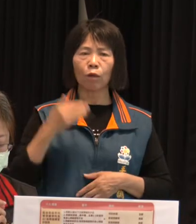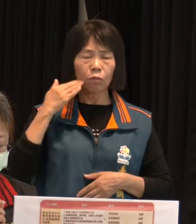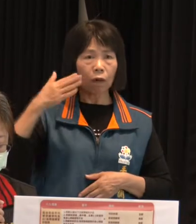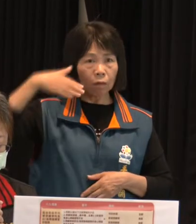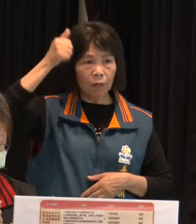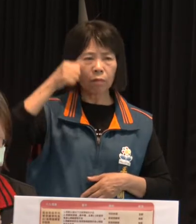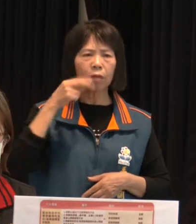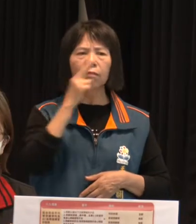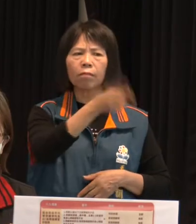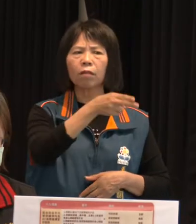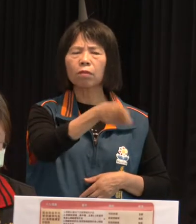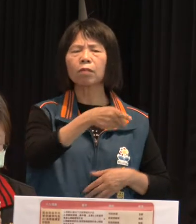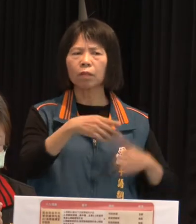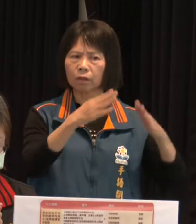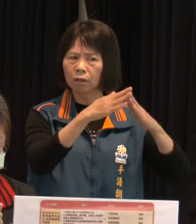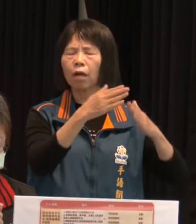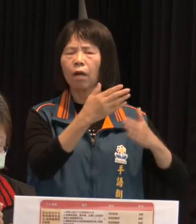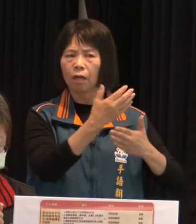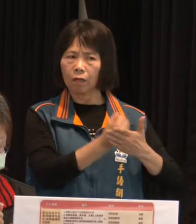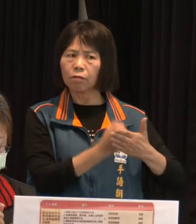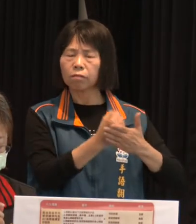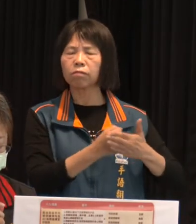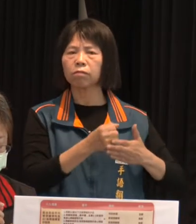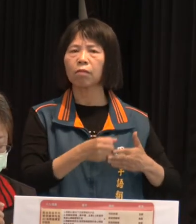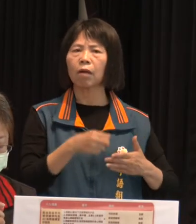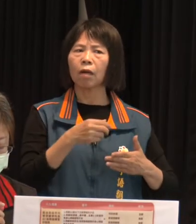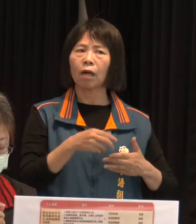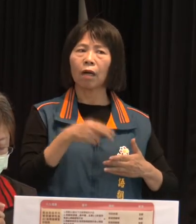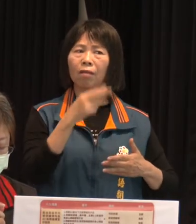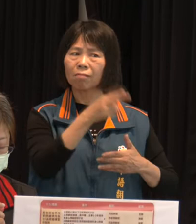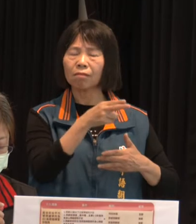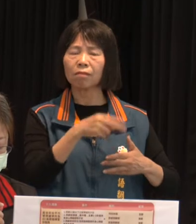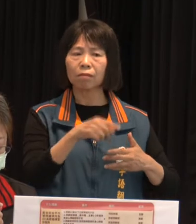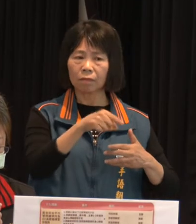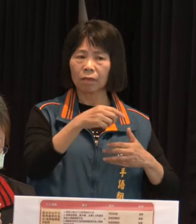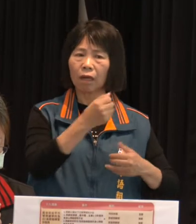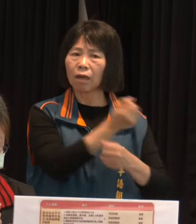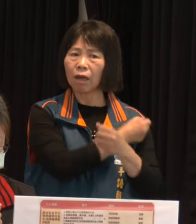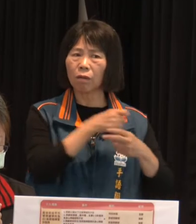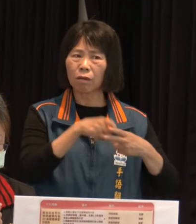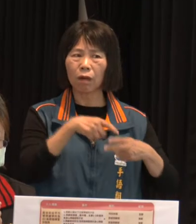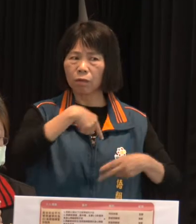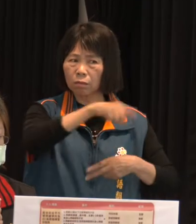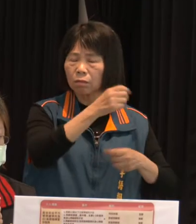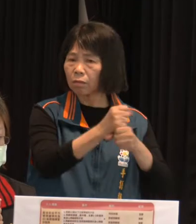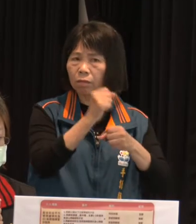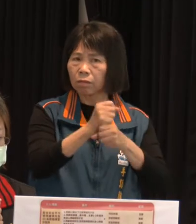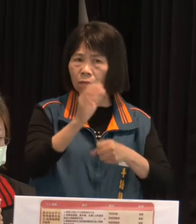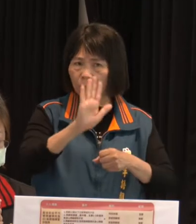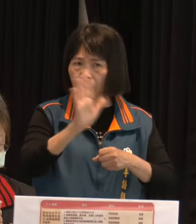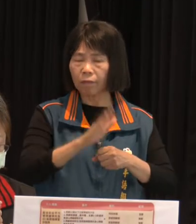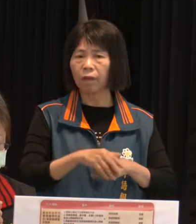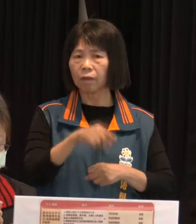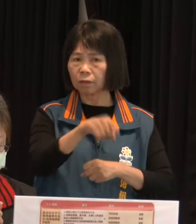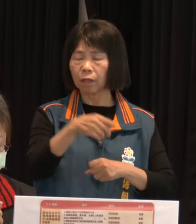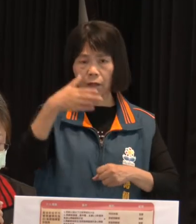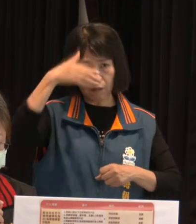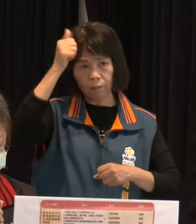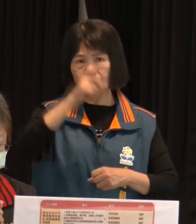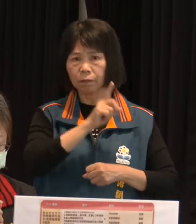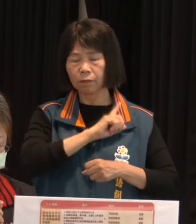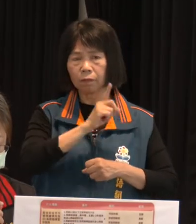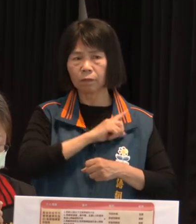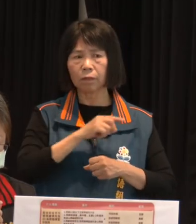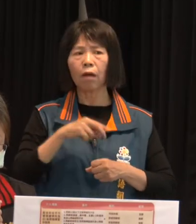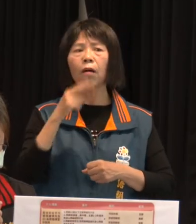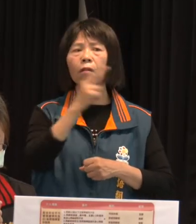离，对于我们的劳工出勤有所疑虑而要求劳工不要出勤，那因为这个是属于雇主的